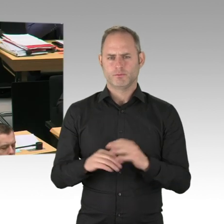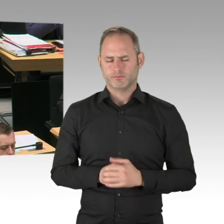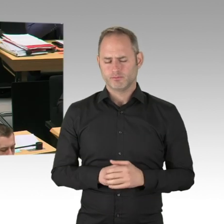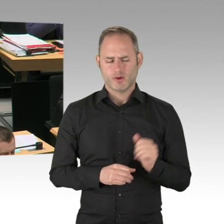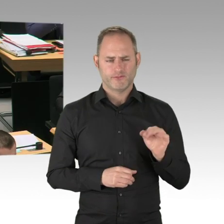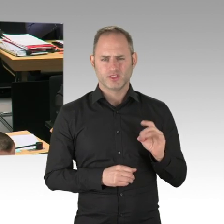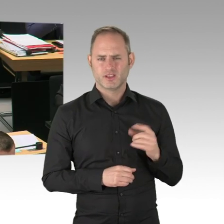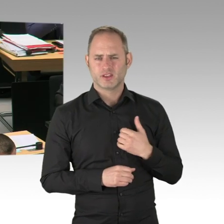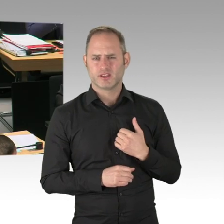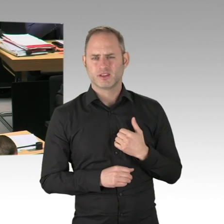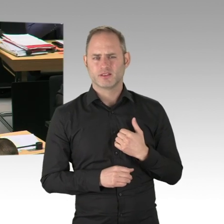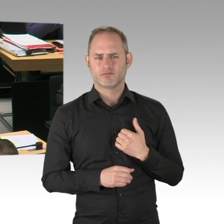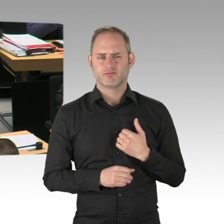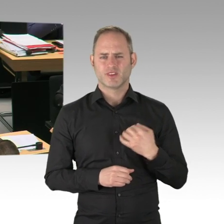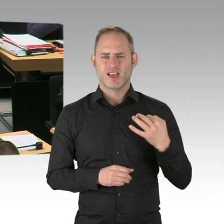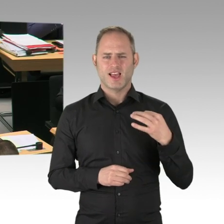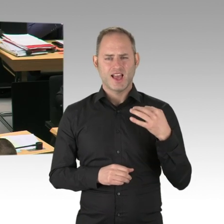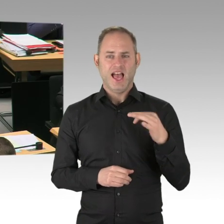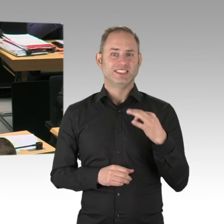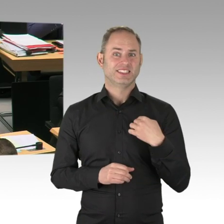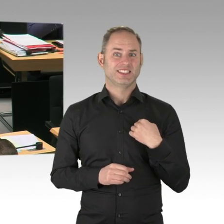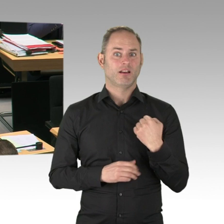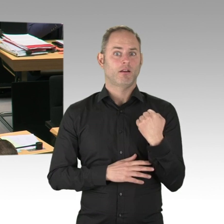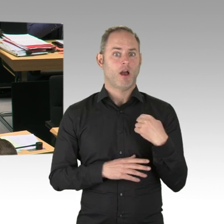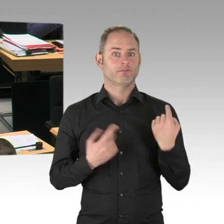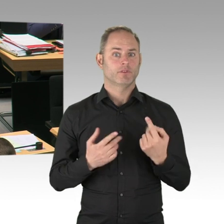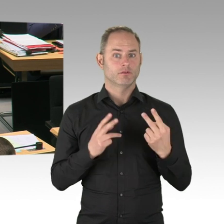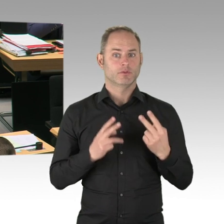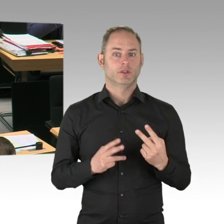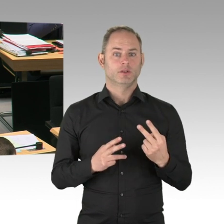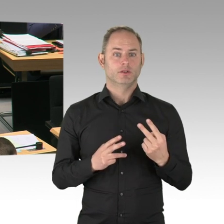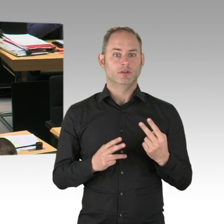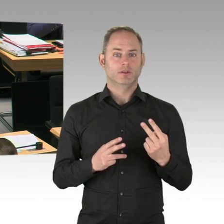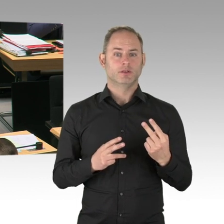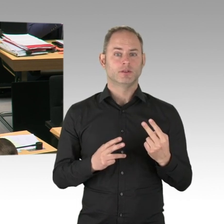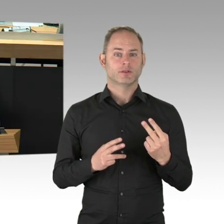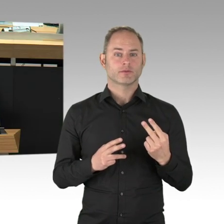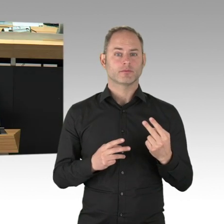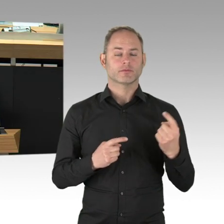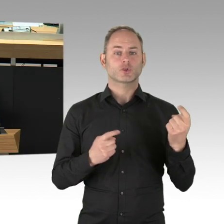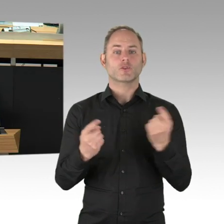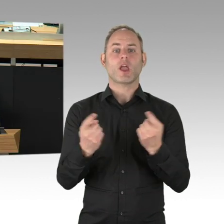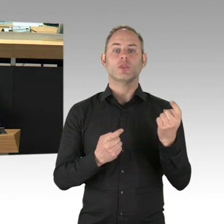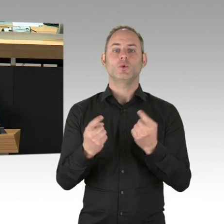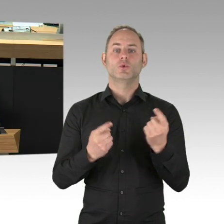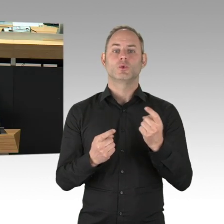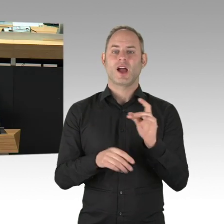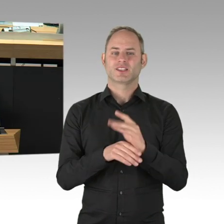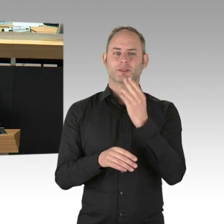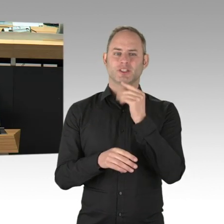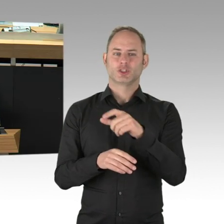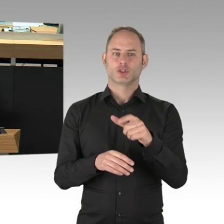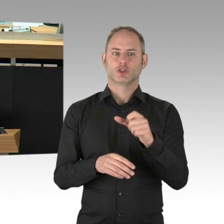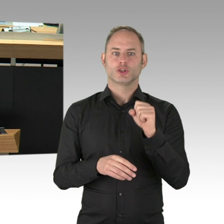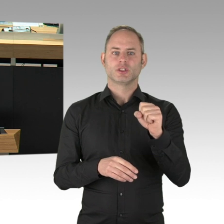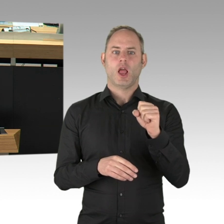Die AfD ist die einzige Partei, die die Interessen der jüdischen Bürger in unserem Lande vertritt. Damit sind wir auch die einzigen,